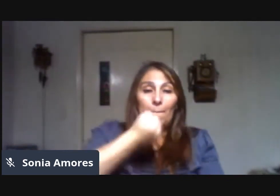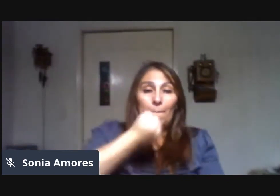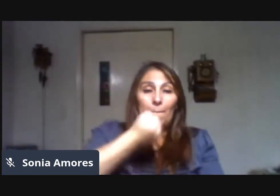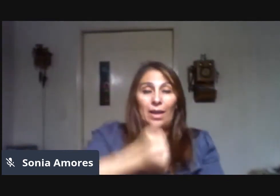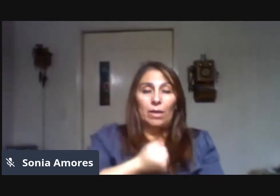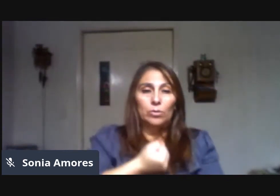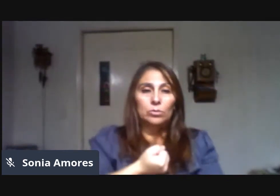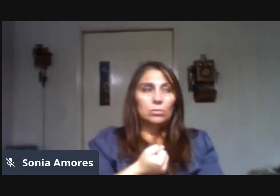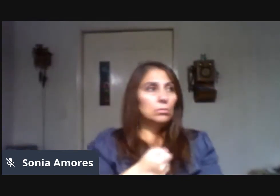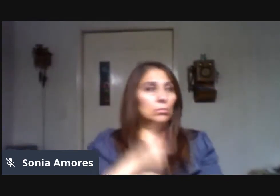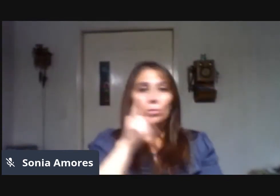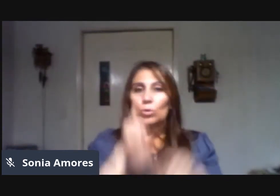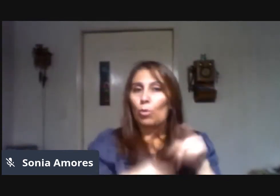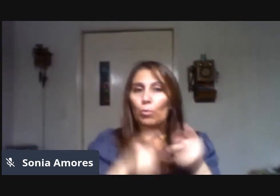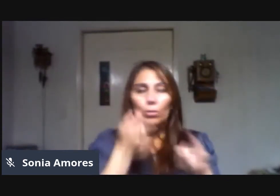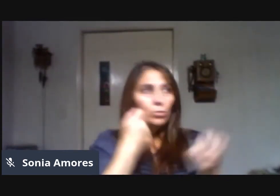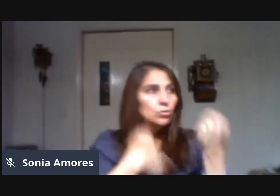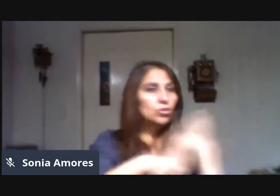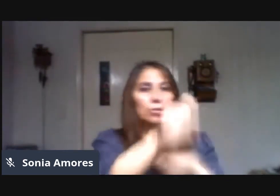nos permitieron llegar.